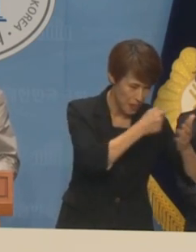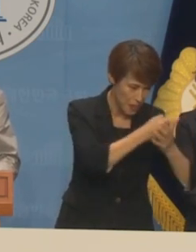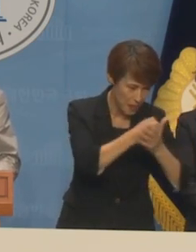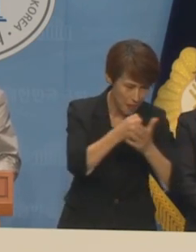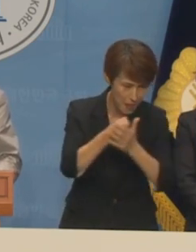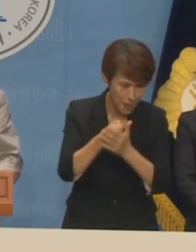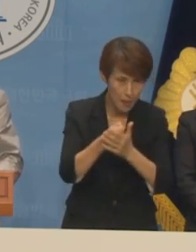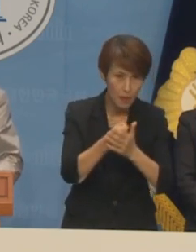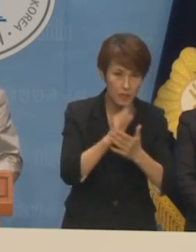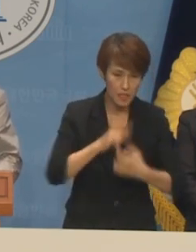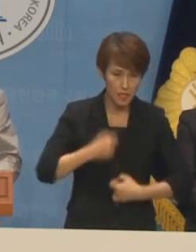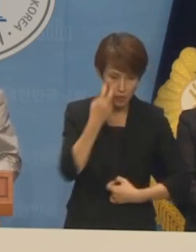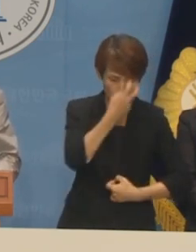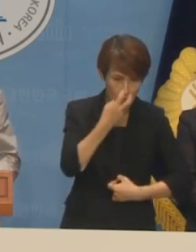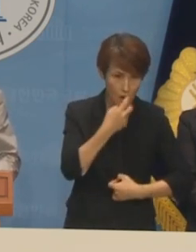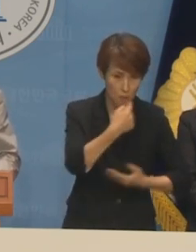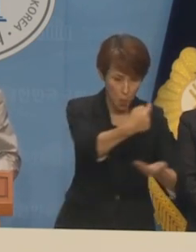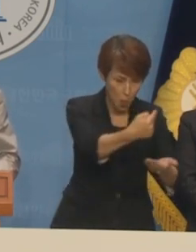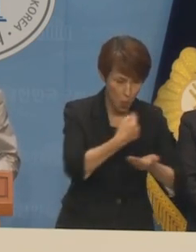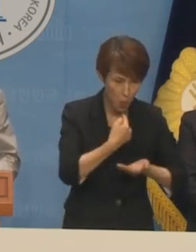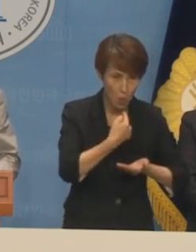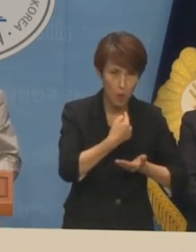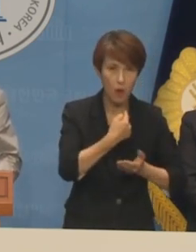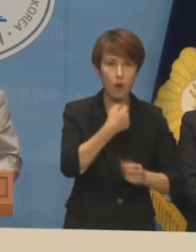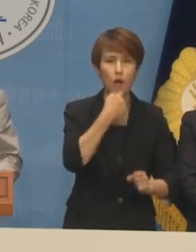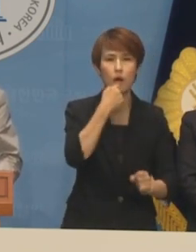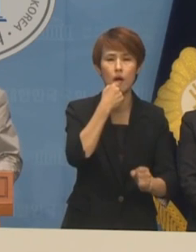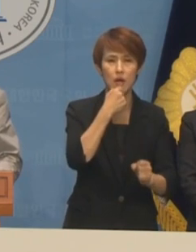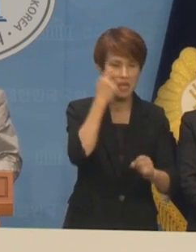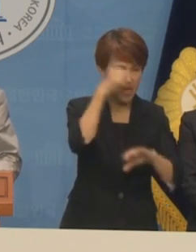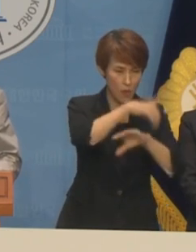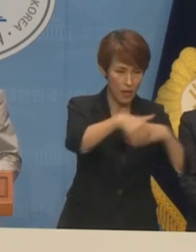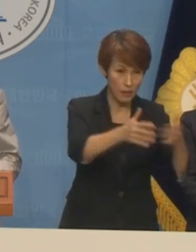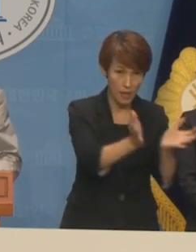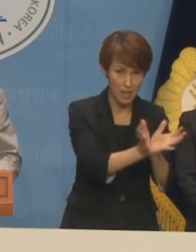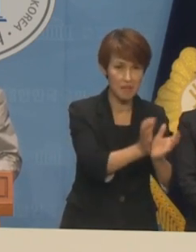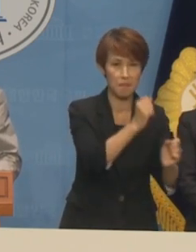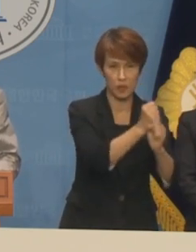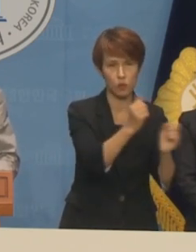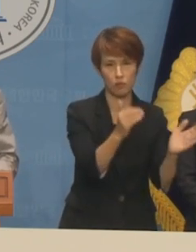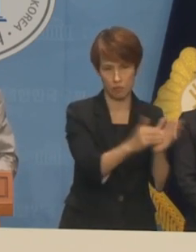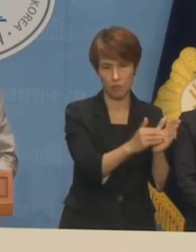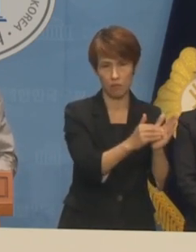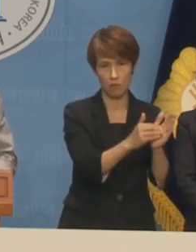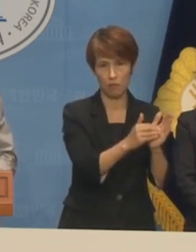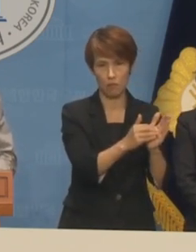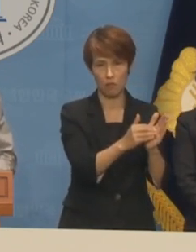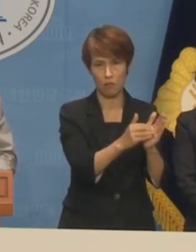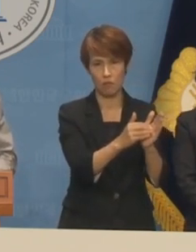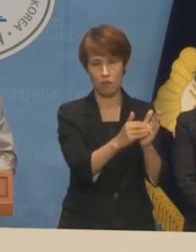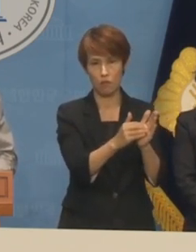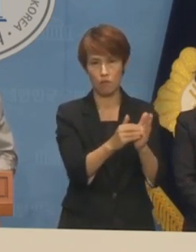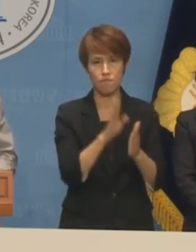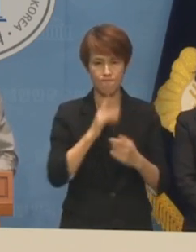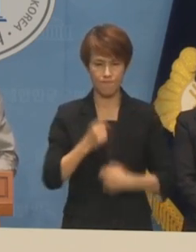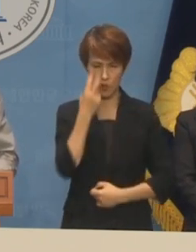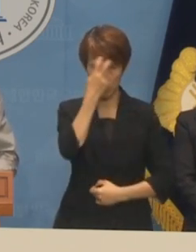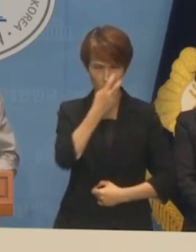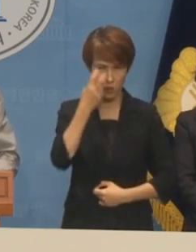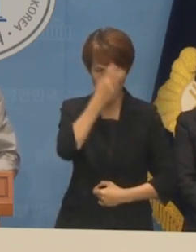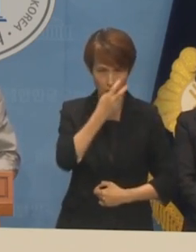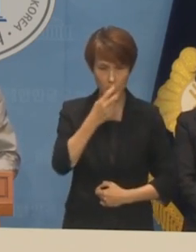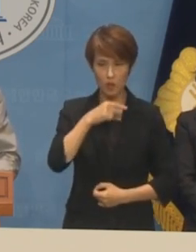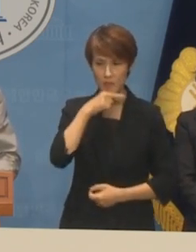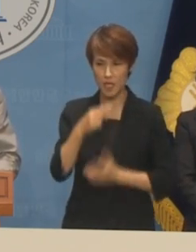사건 진상조사 보고서 작성 기획단을 꾸리더니 이제는 진상조사와